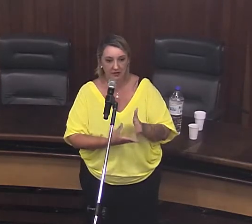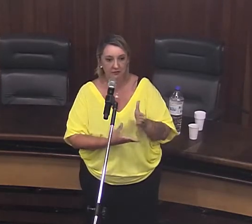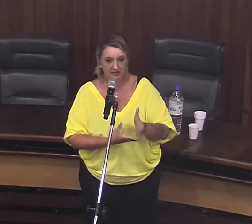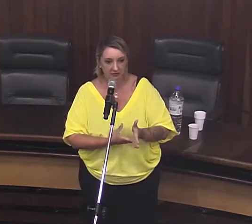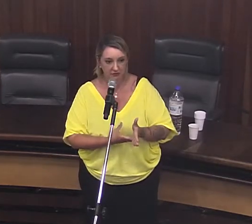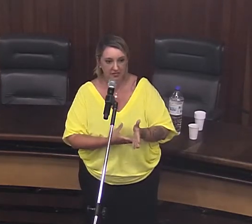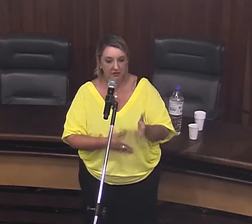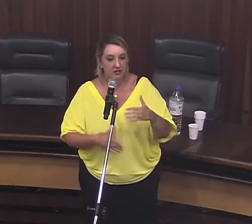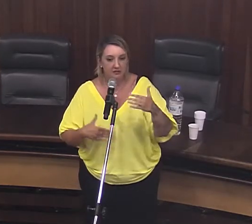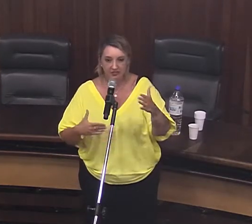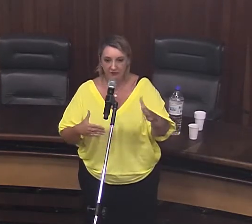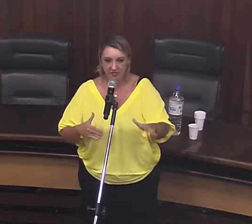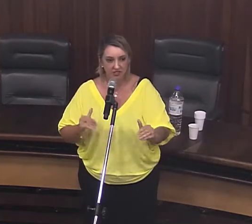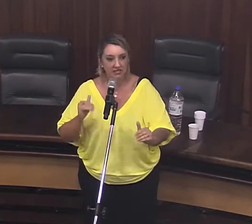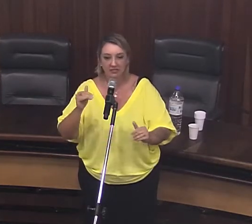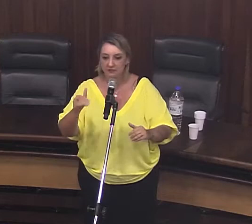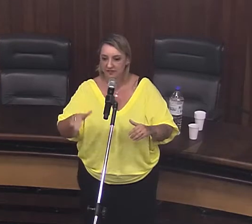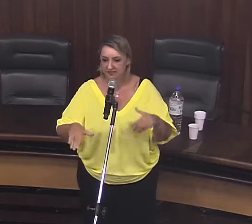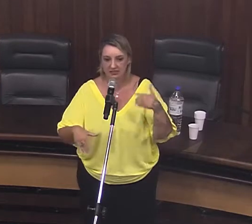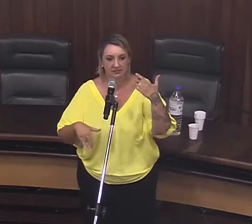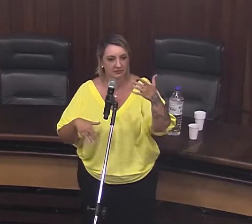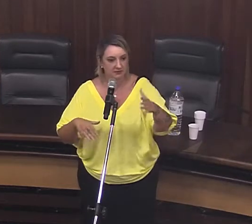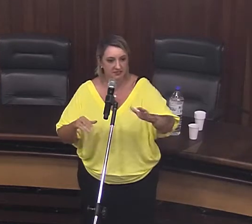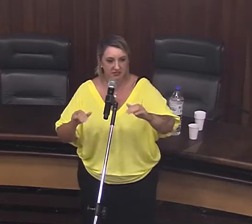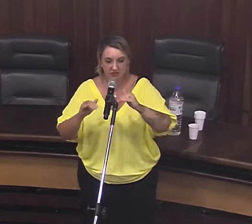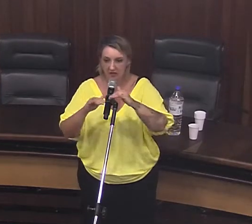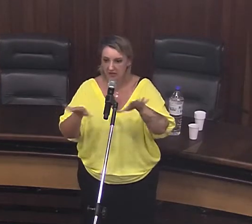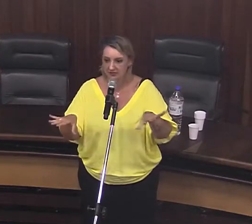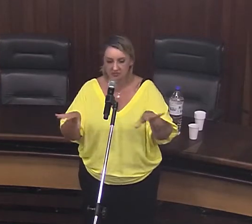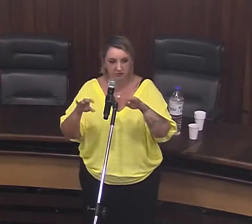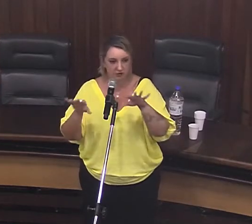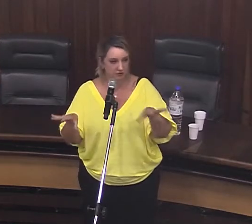começar no horário. Os que forem chegando, vai sentando, vai assistindo a aula, sejam todos...